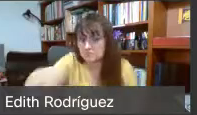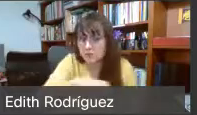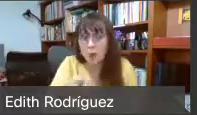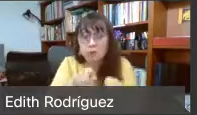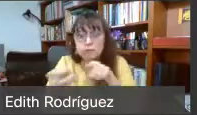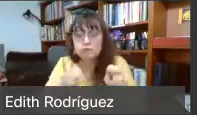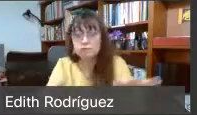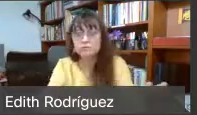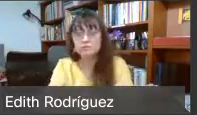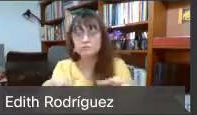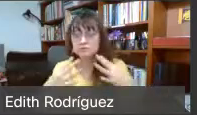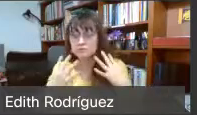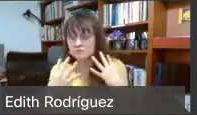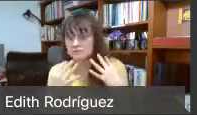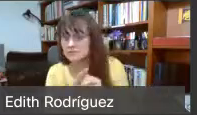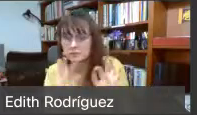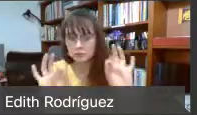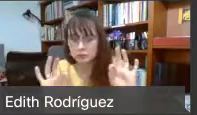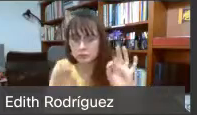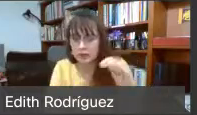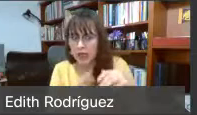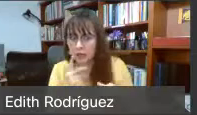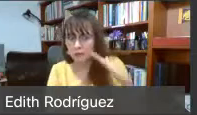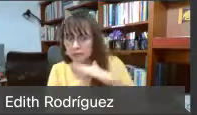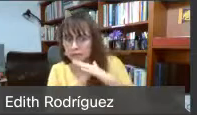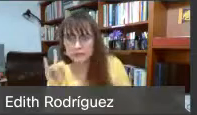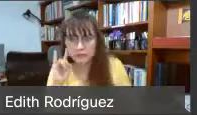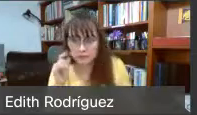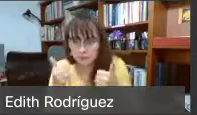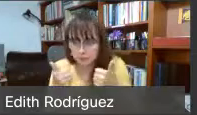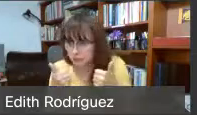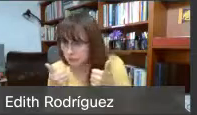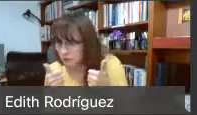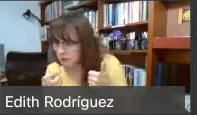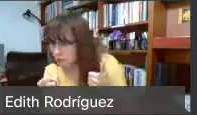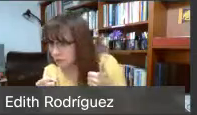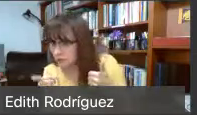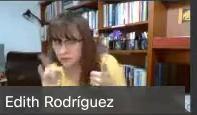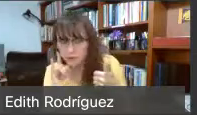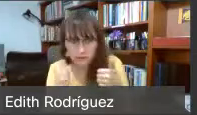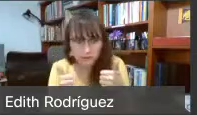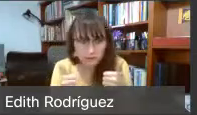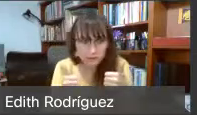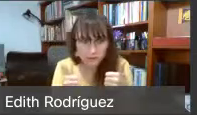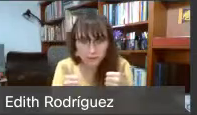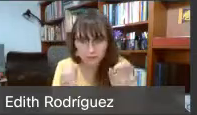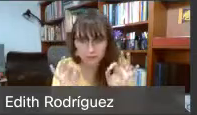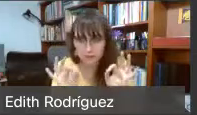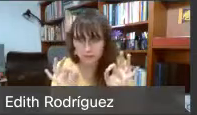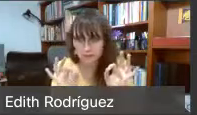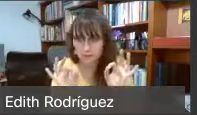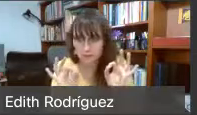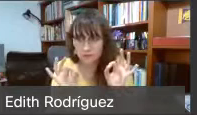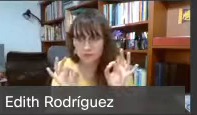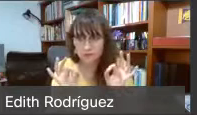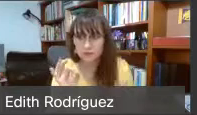Bueno, también decirles a las personas que nos están viendo, si